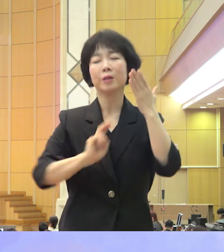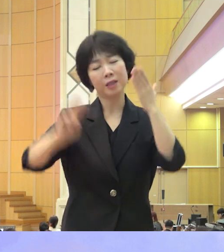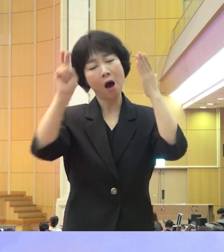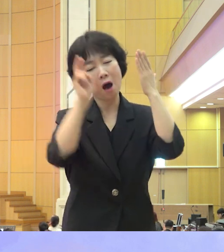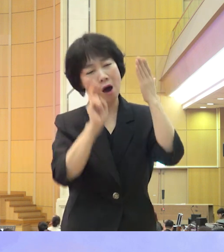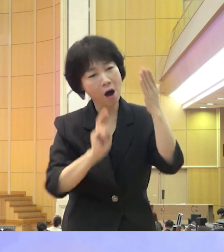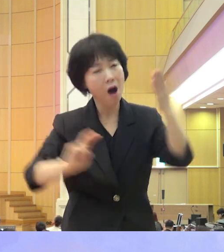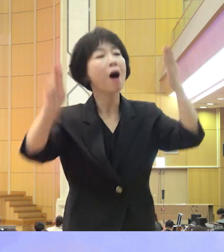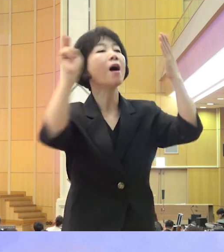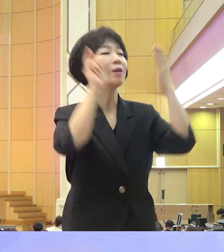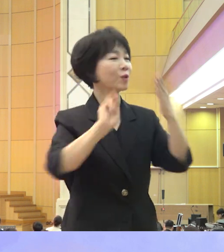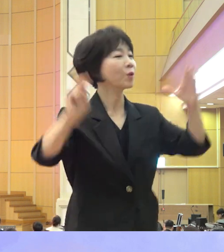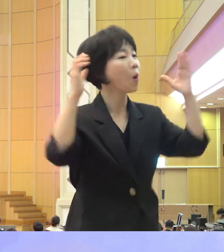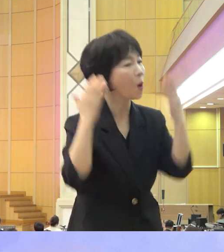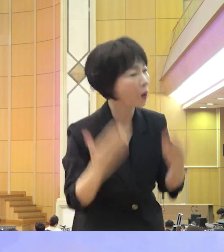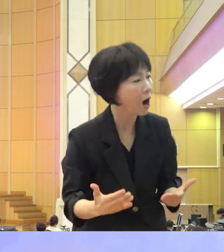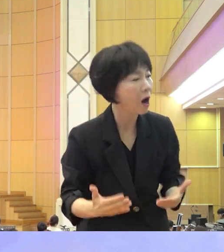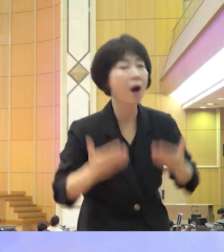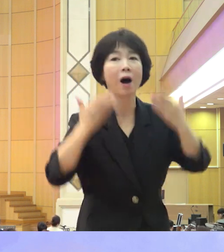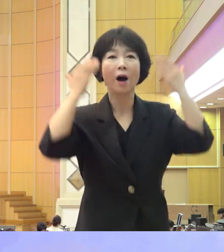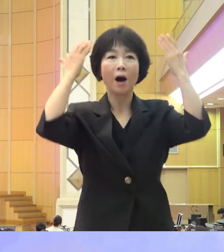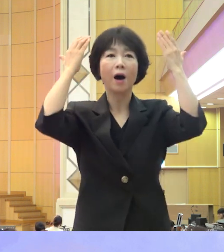주님을